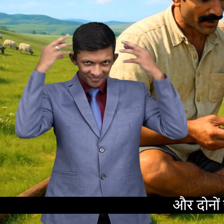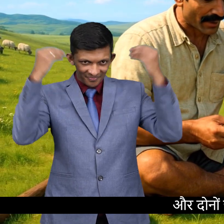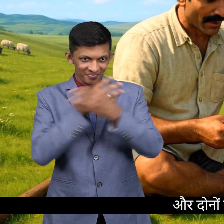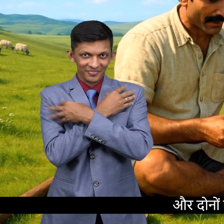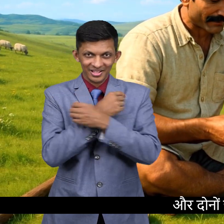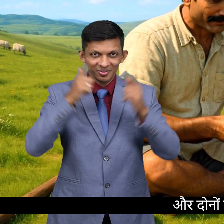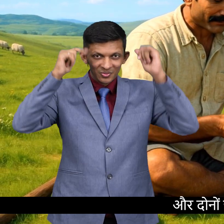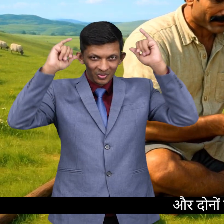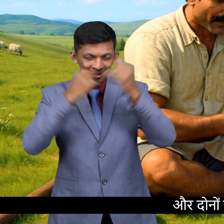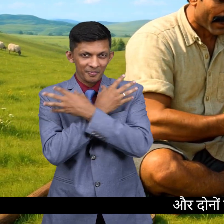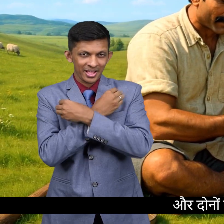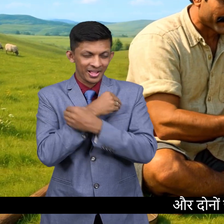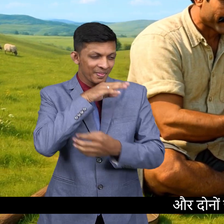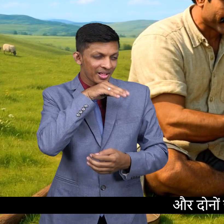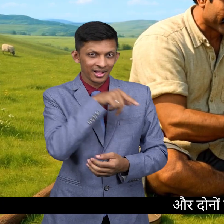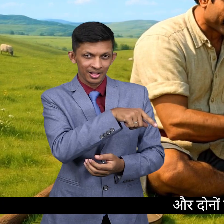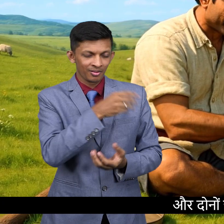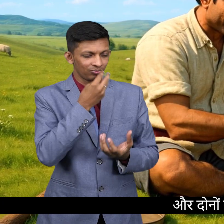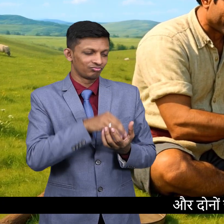हैं।